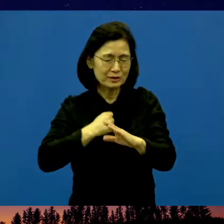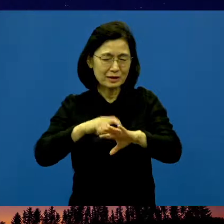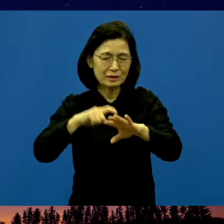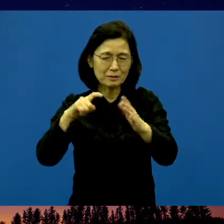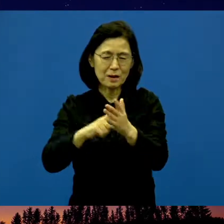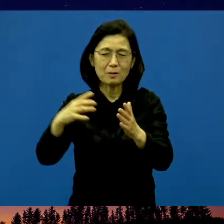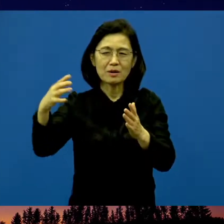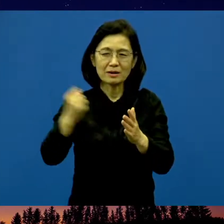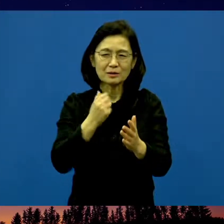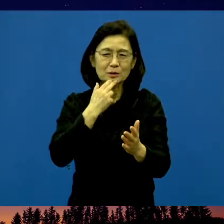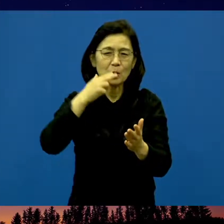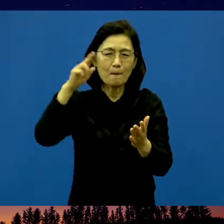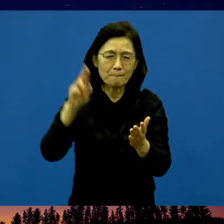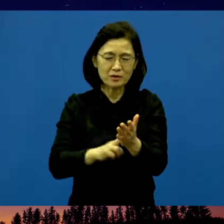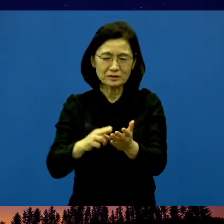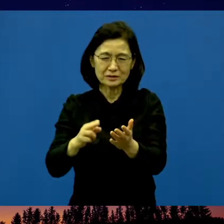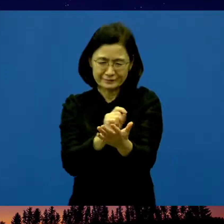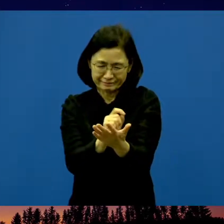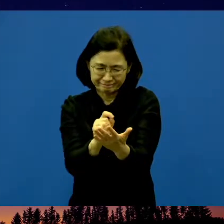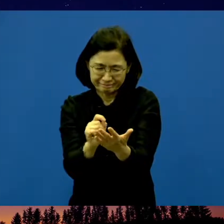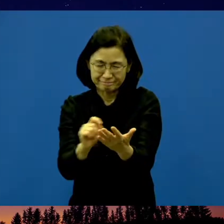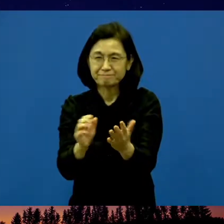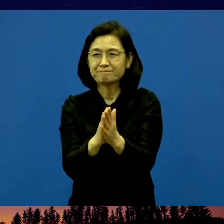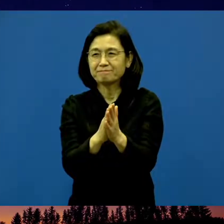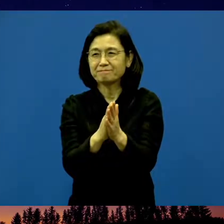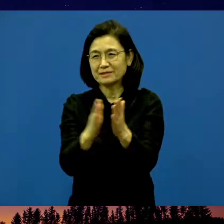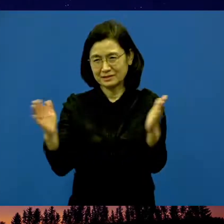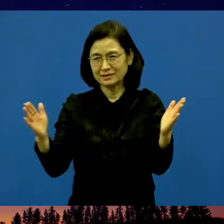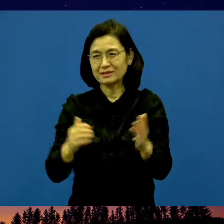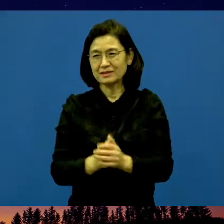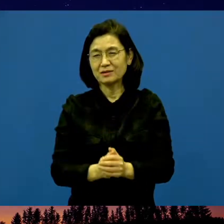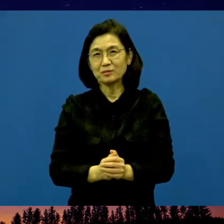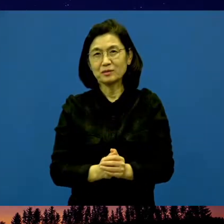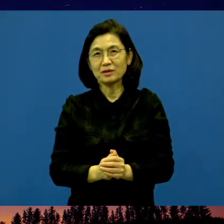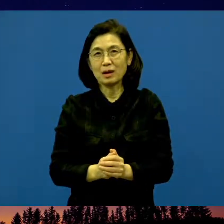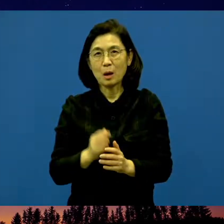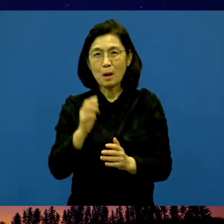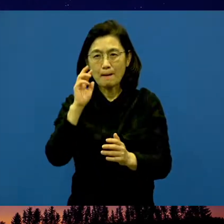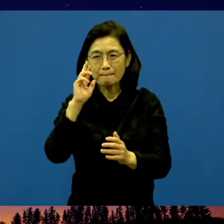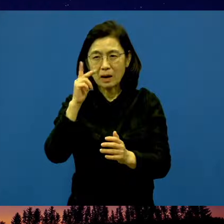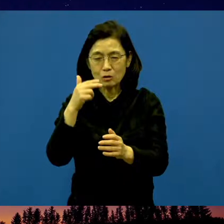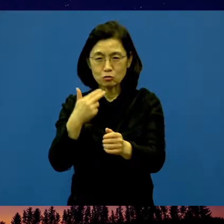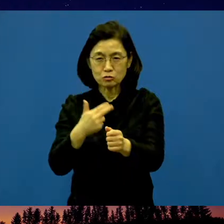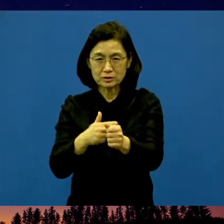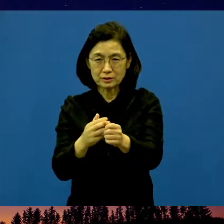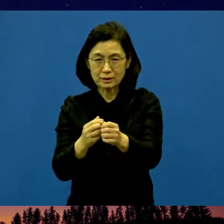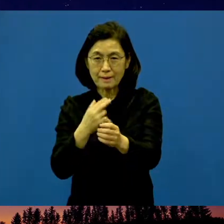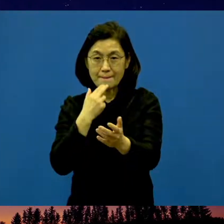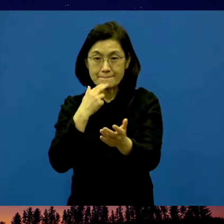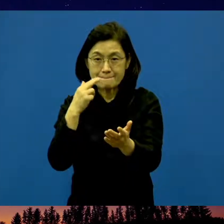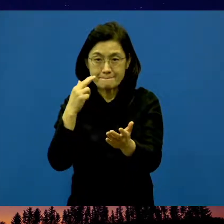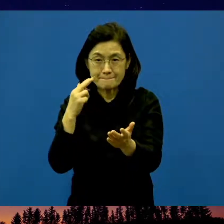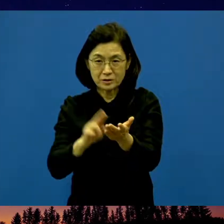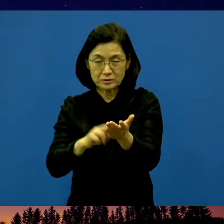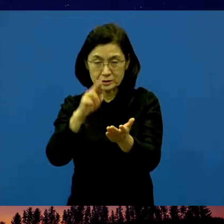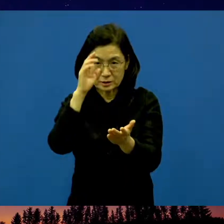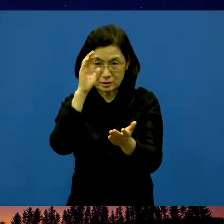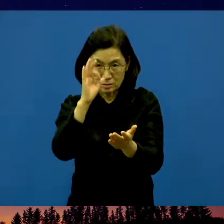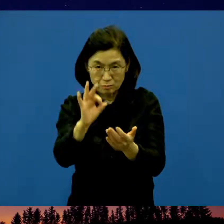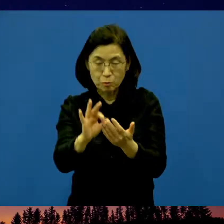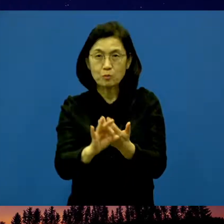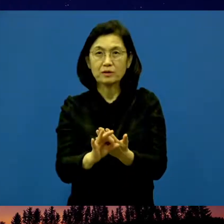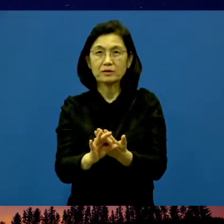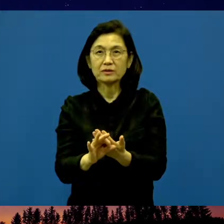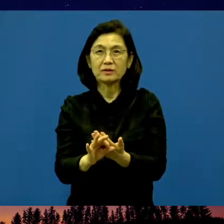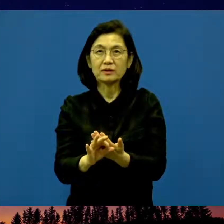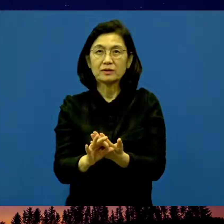그래서 이 바울의 서신들을 보면 바울의 그 목양자의 마음을 잘 읽을 수가